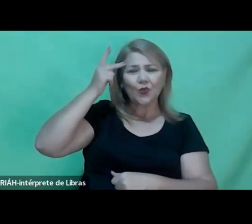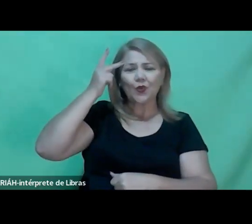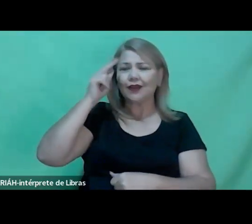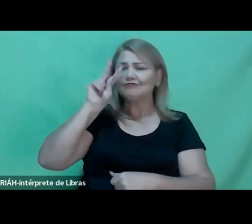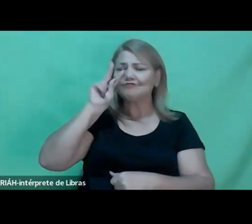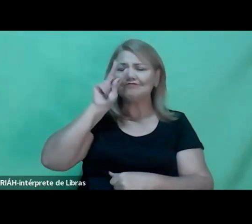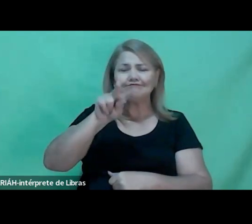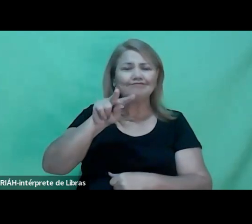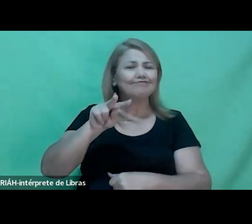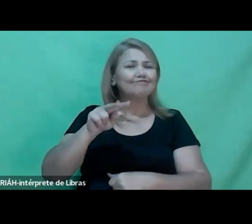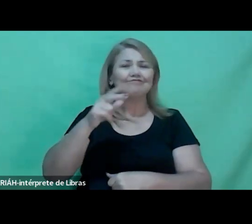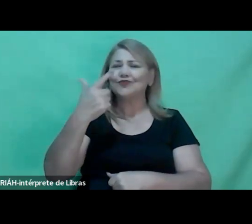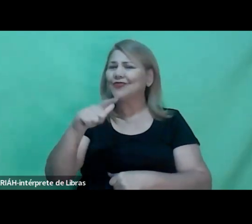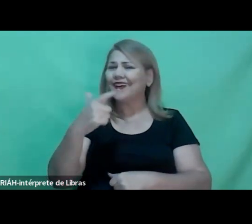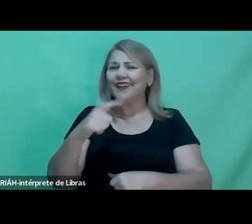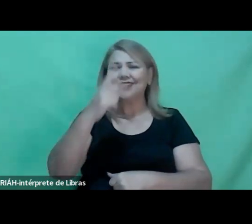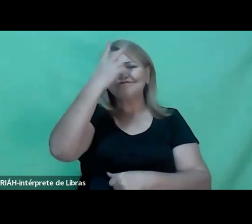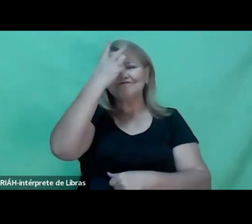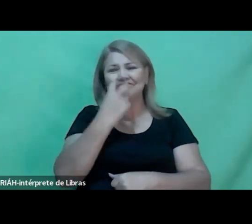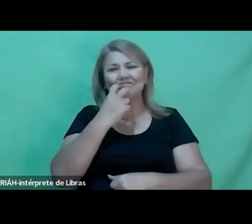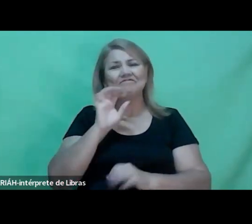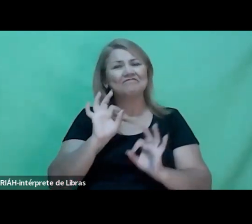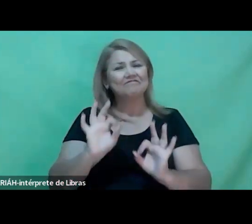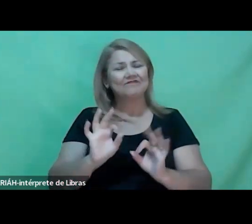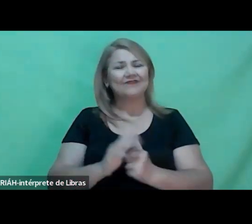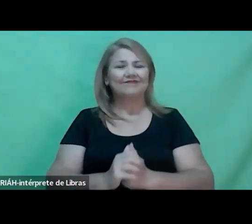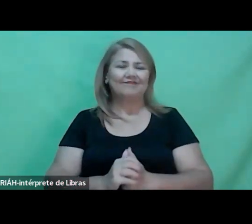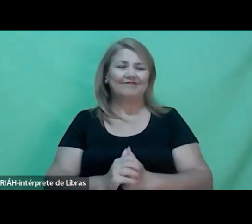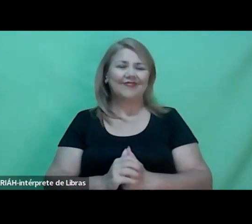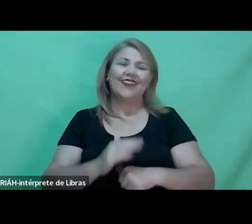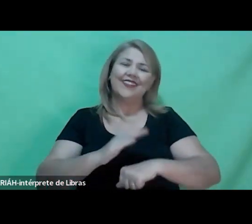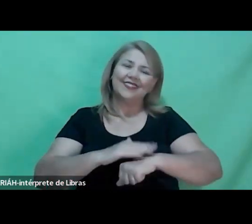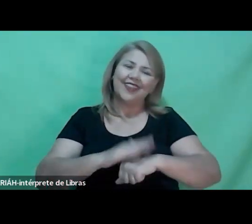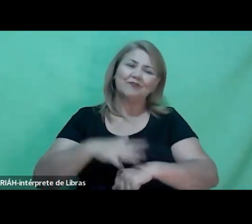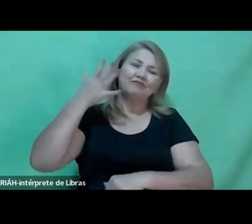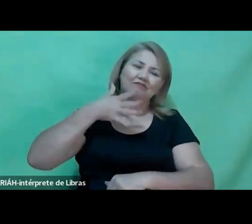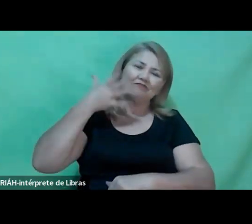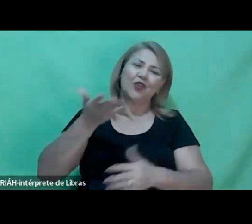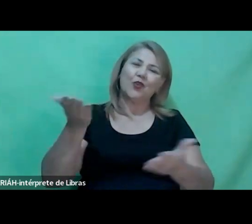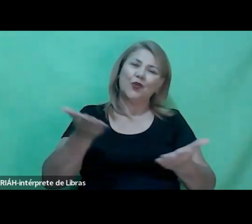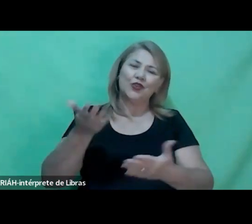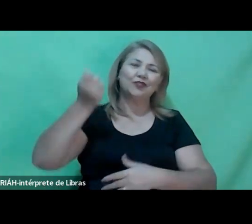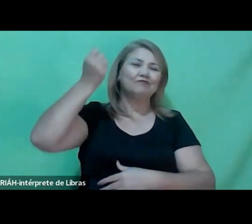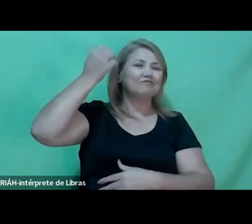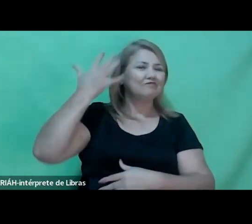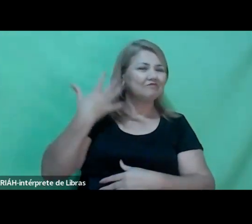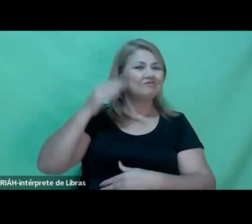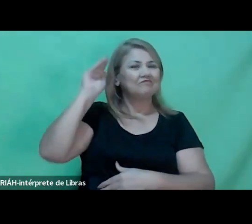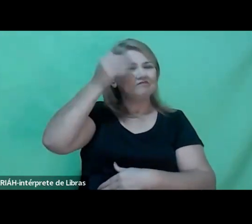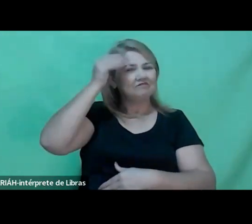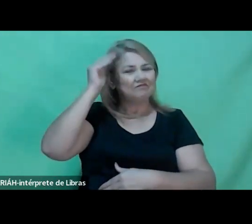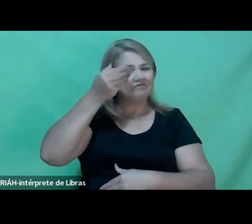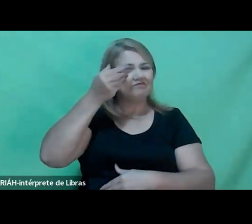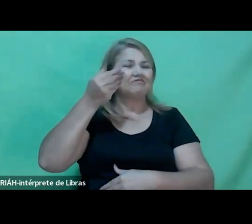empleado para tratar el tema de la descripción de personas soro cegas pues haya haya haya permitido que las personas